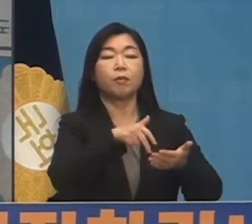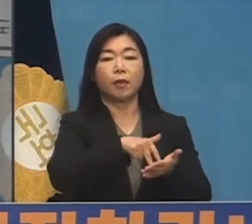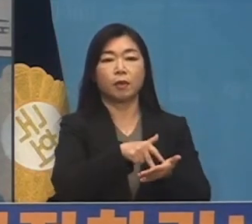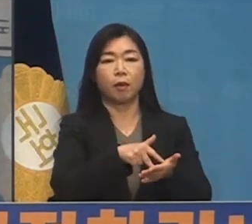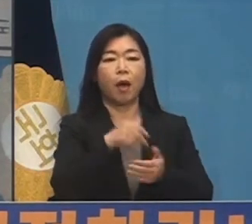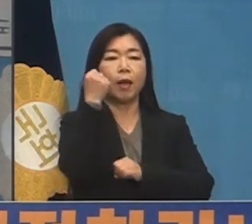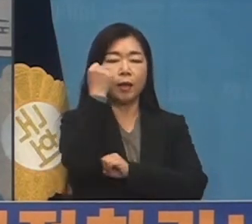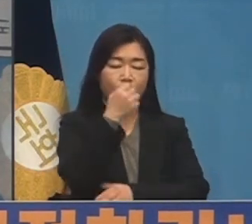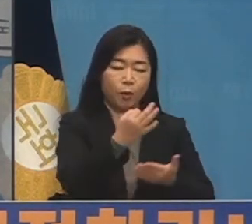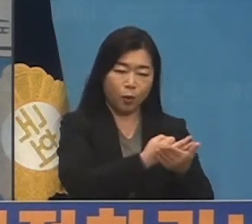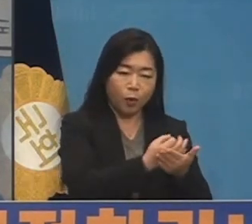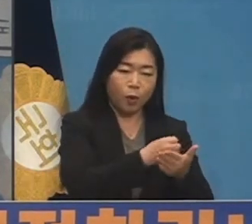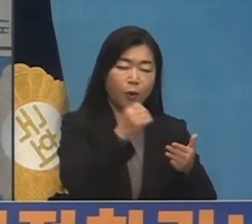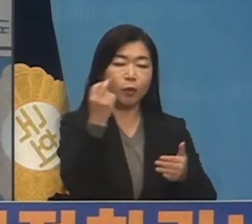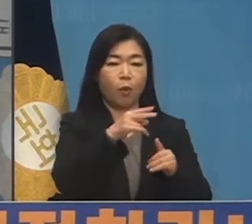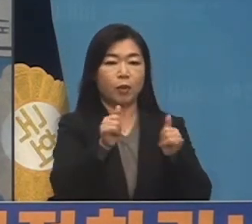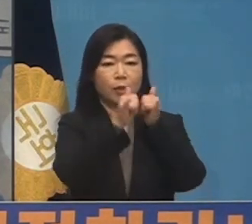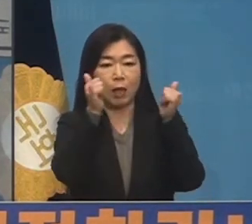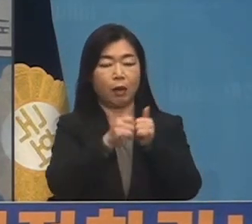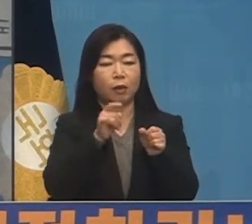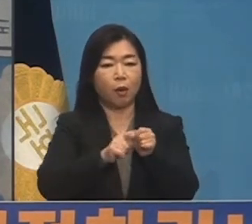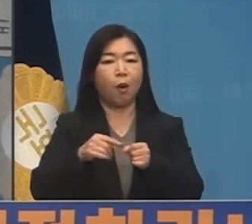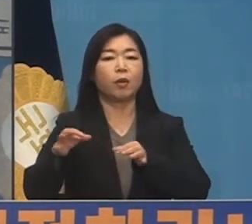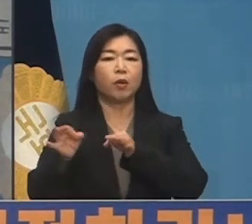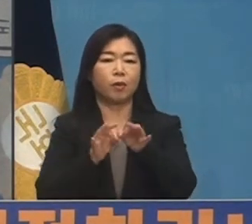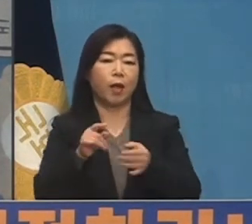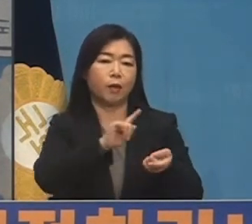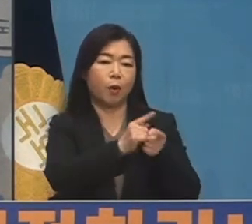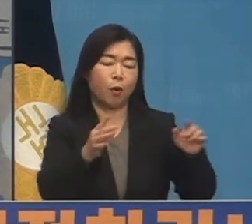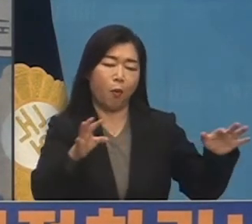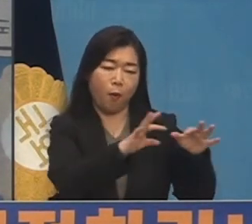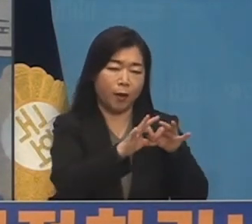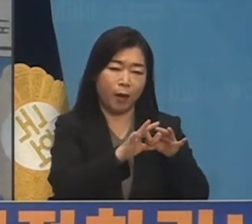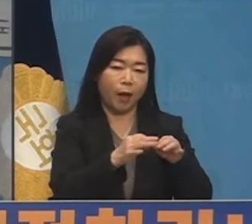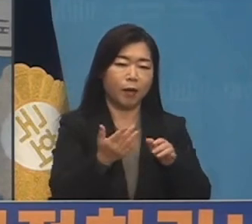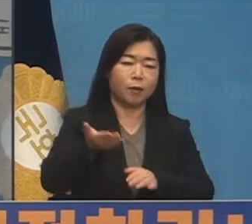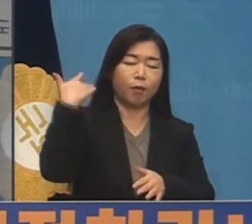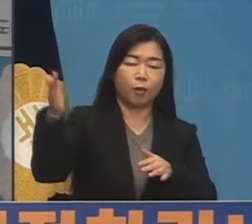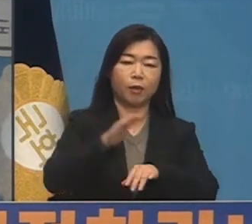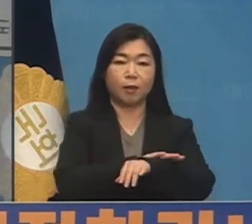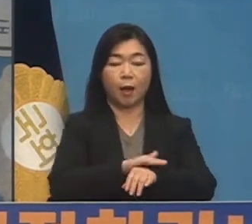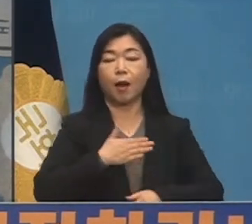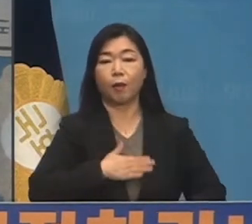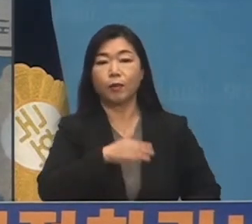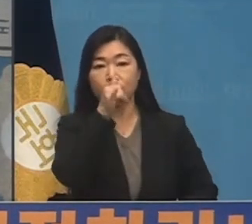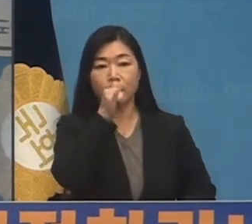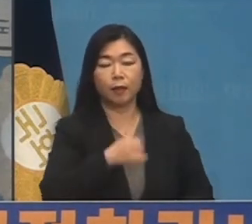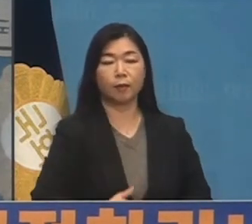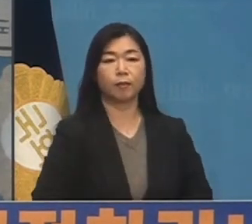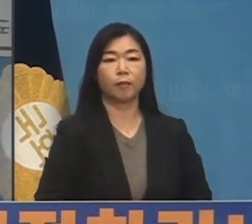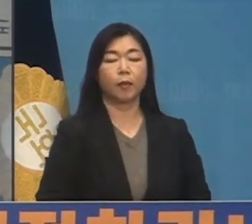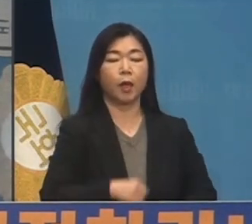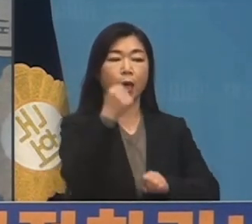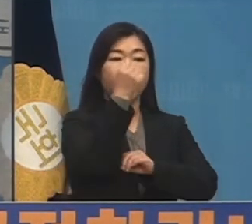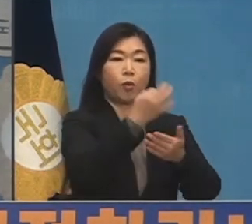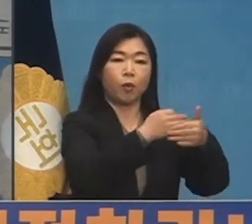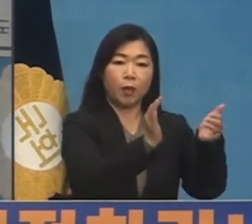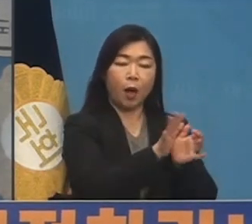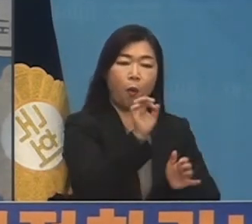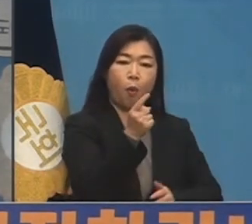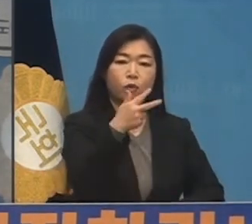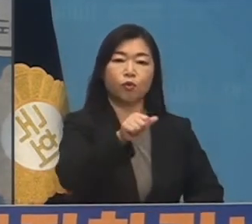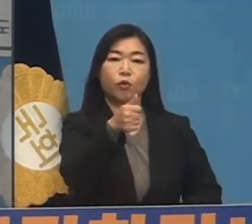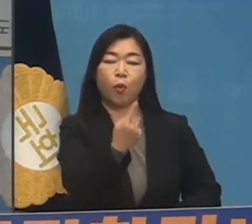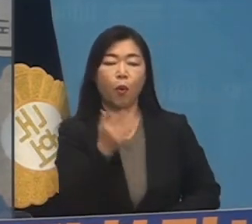위원으로서 기본소득과 사회적 경제가 상호적인 관계라는 점을 오래전부터 인식해 왔습니다. 기본소득당 우준호